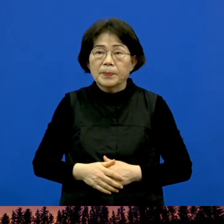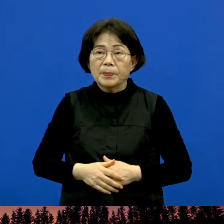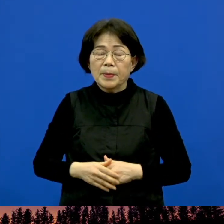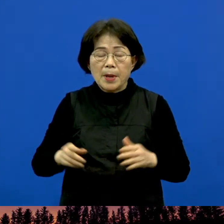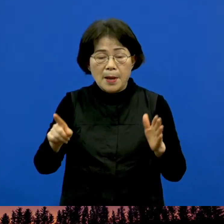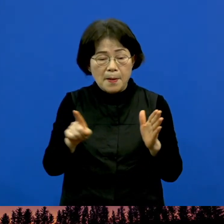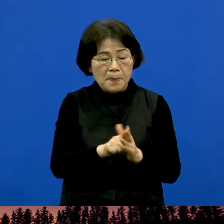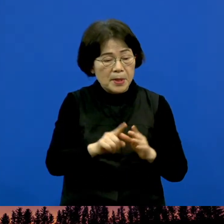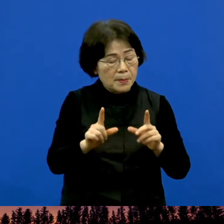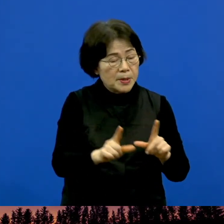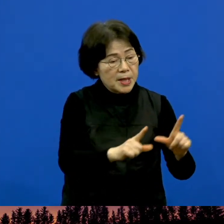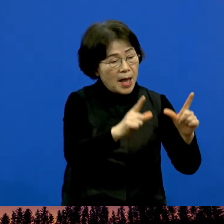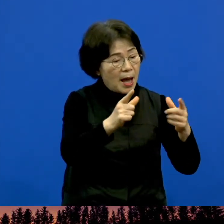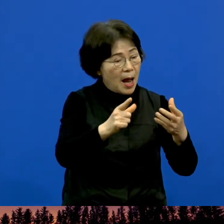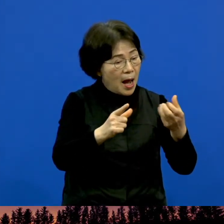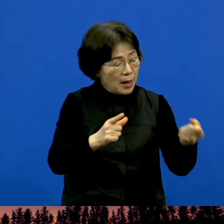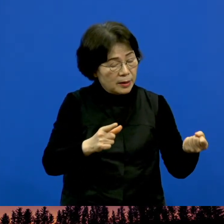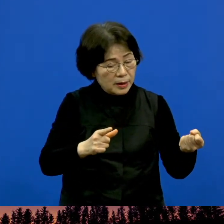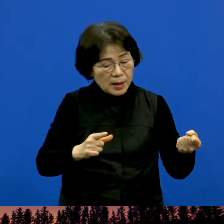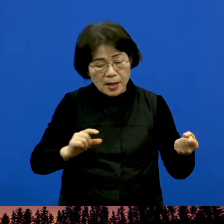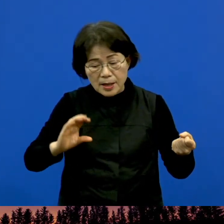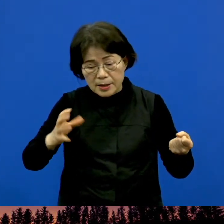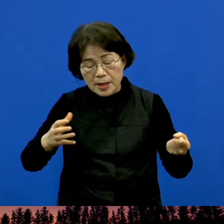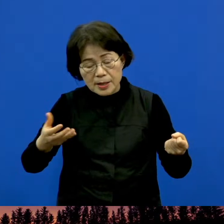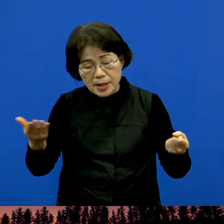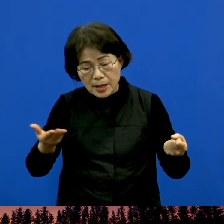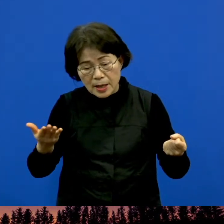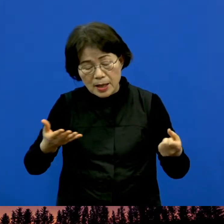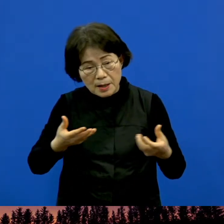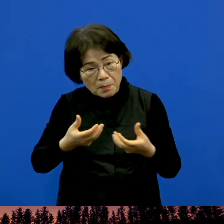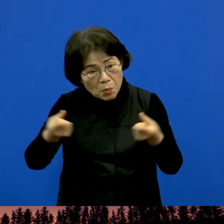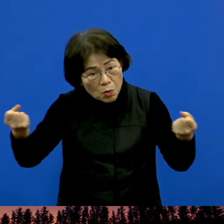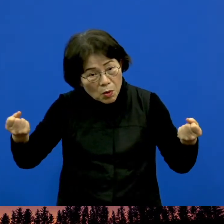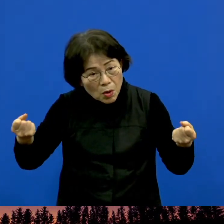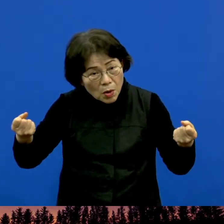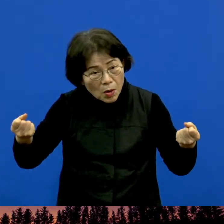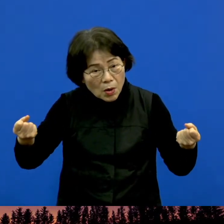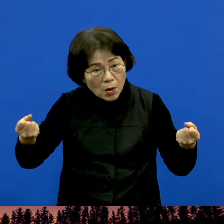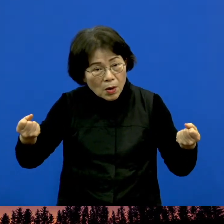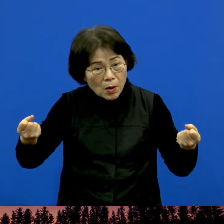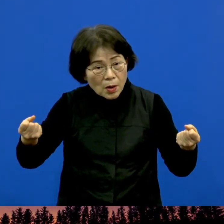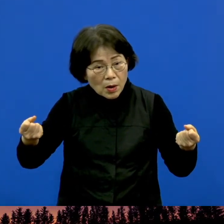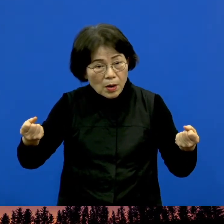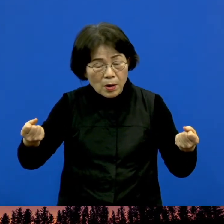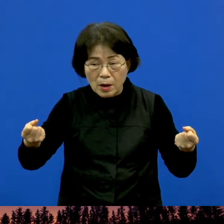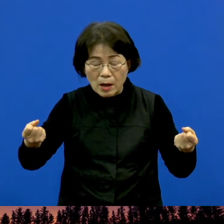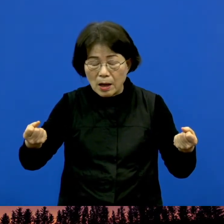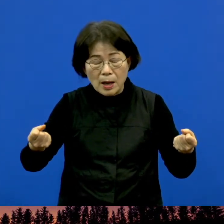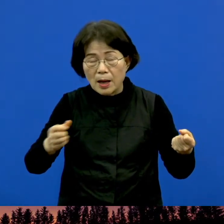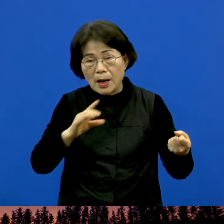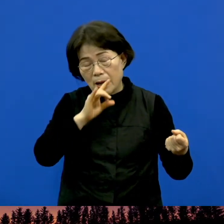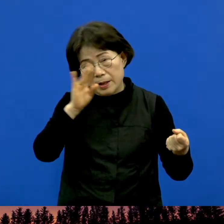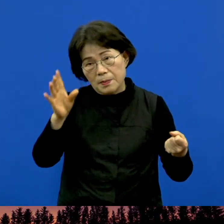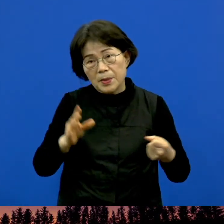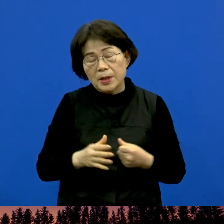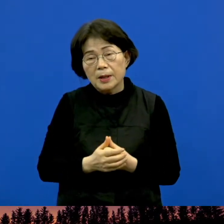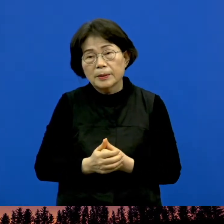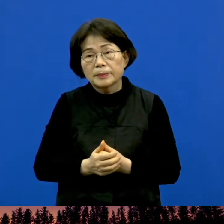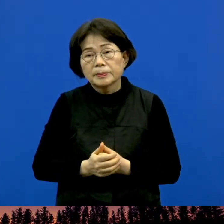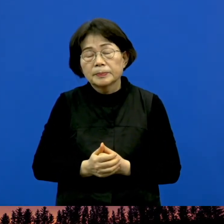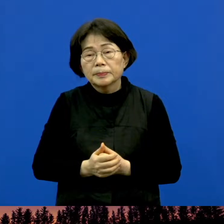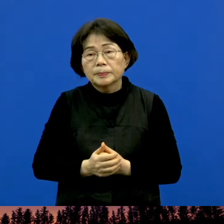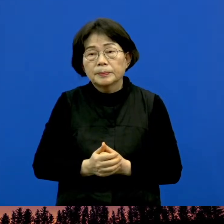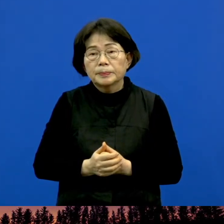믿음 생활이 따로 있고 세상의 일이 따로 막 분리되어 있고 엄격하게 뭐 건들 수 없는 강이 있나요? 그렇지 않다. 다양한데.